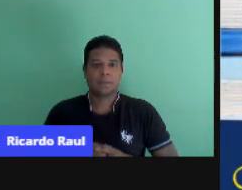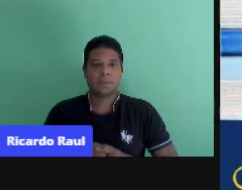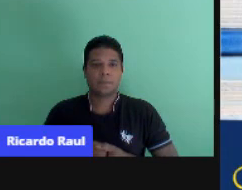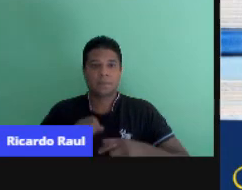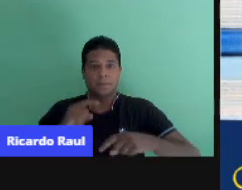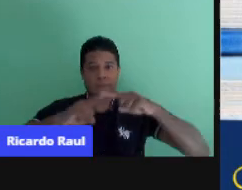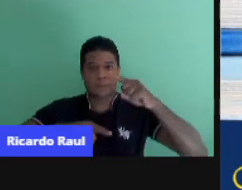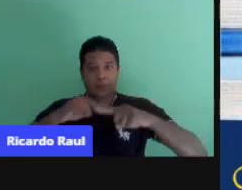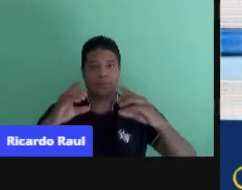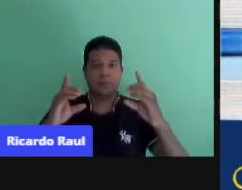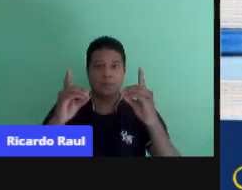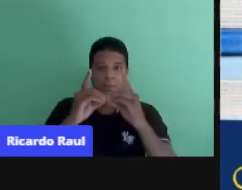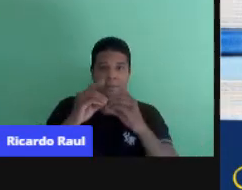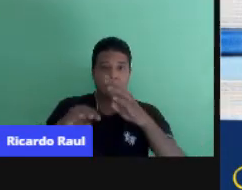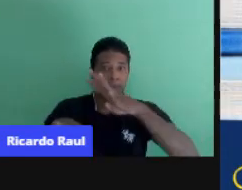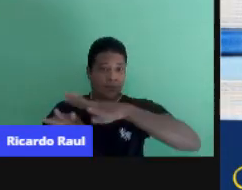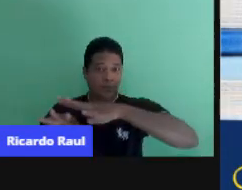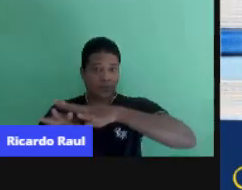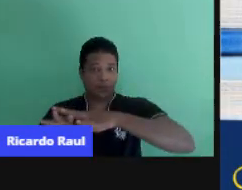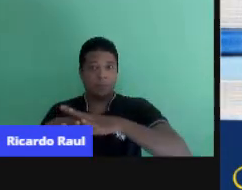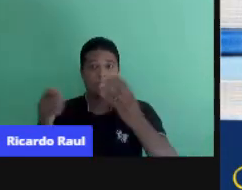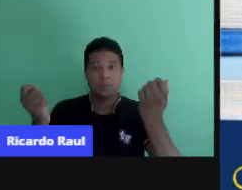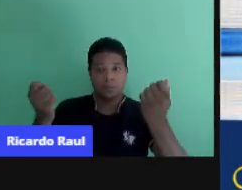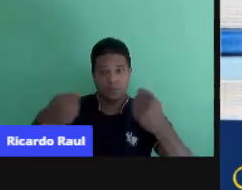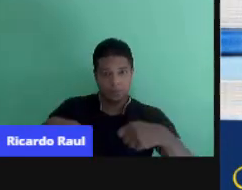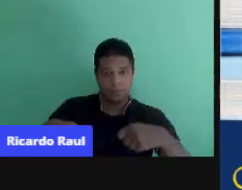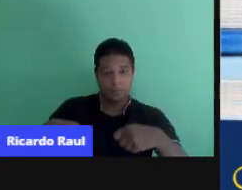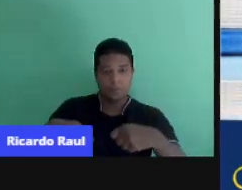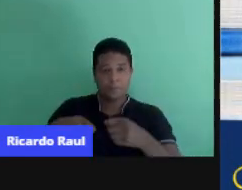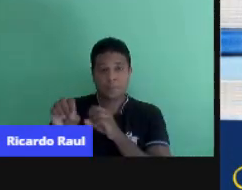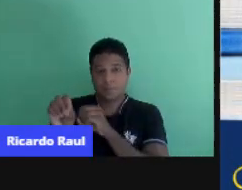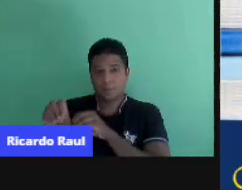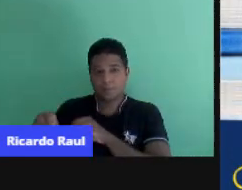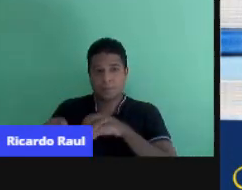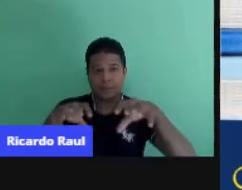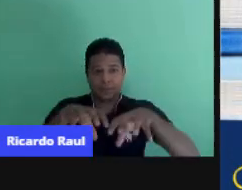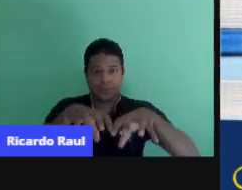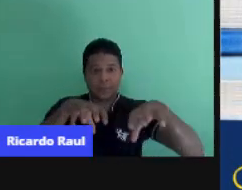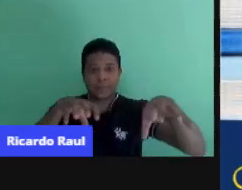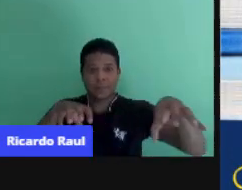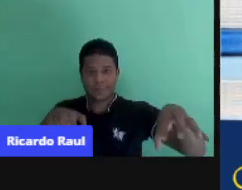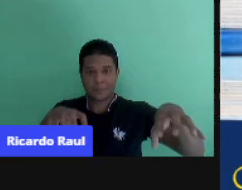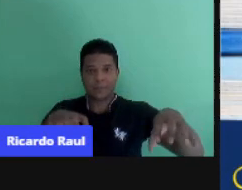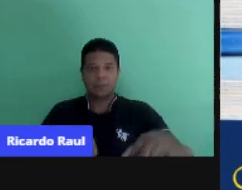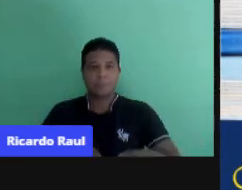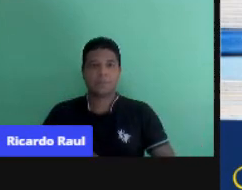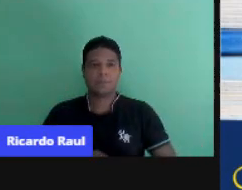Recursos didáticos de matemática, possibilidades para o ensino remoto. Próximo slide.